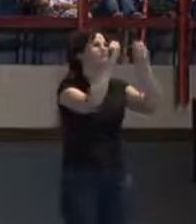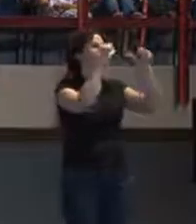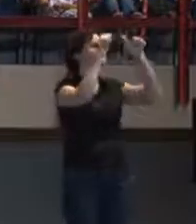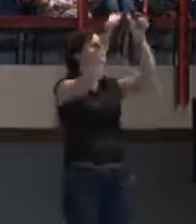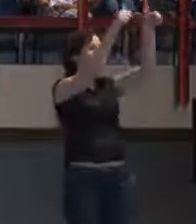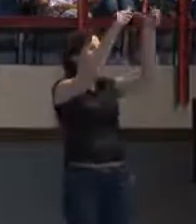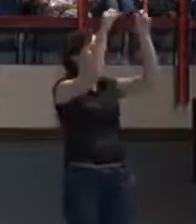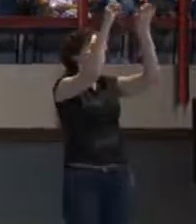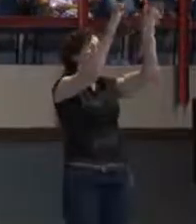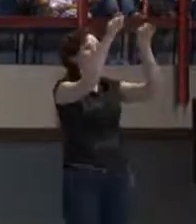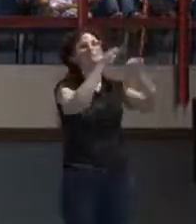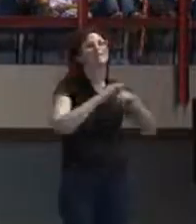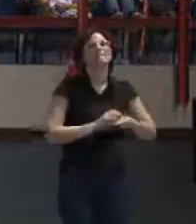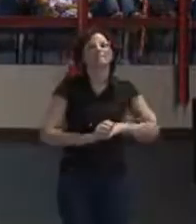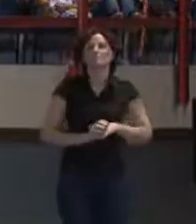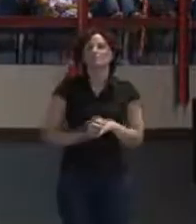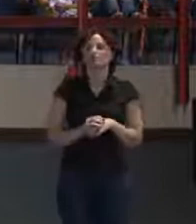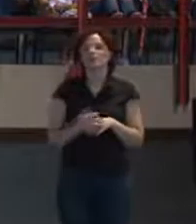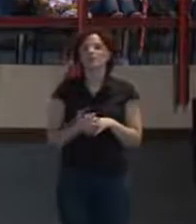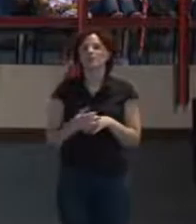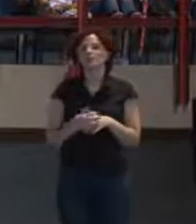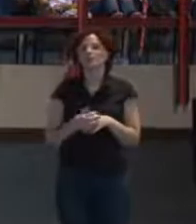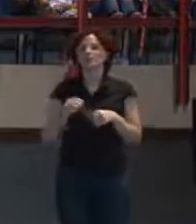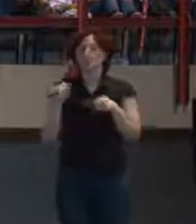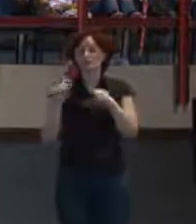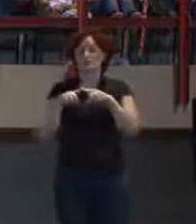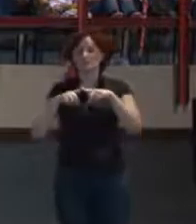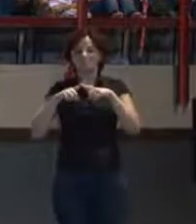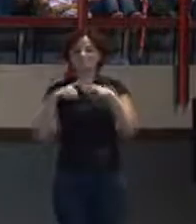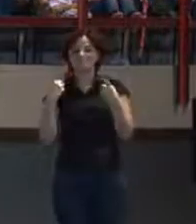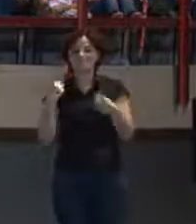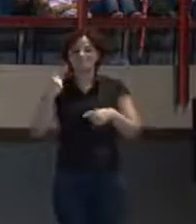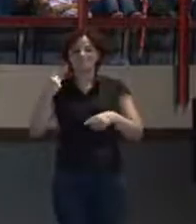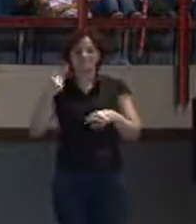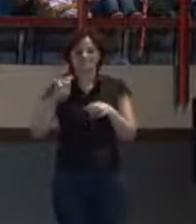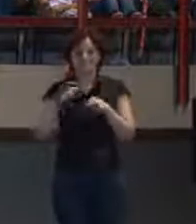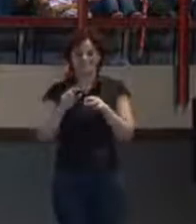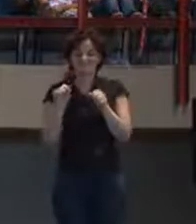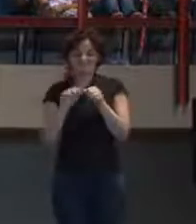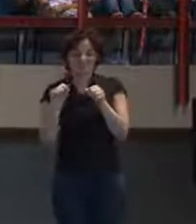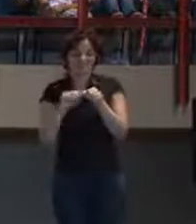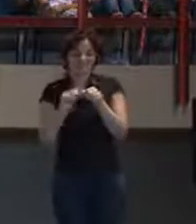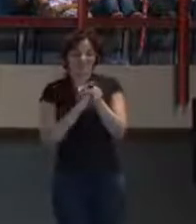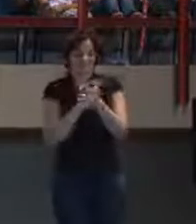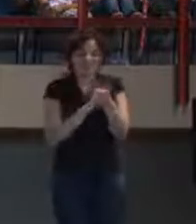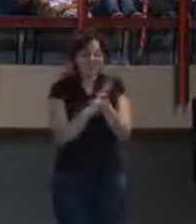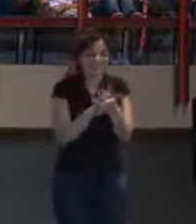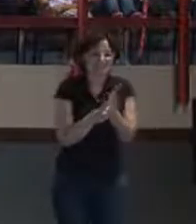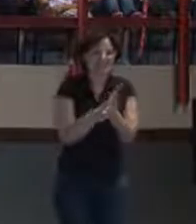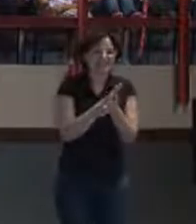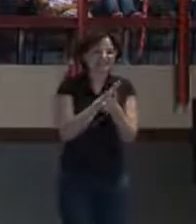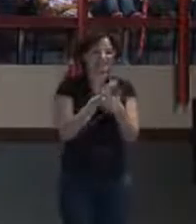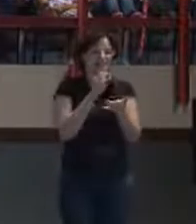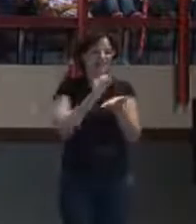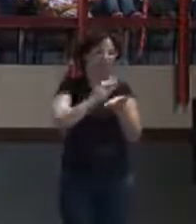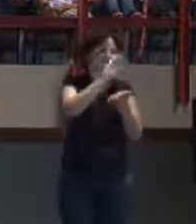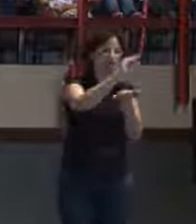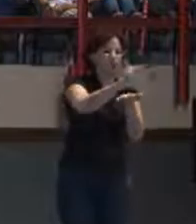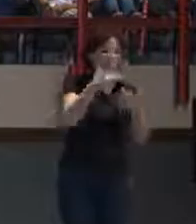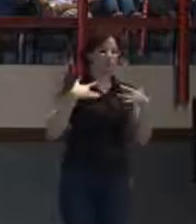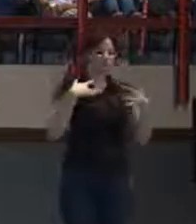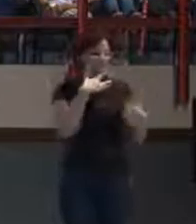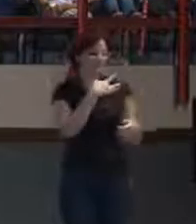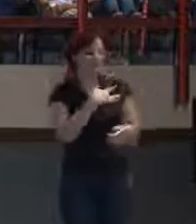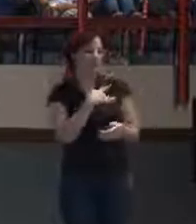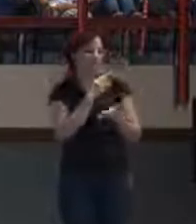para grande parte dos governantes desse Brasil. Se investir no Estado, se investir na saúde, se investir nos hospitais,